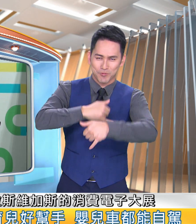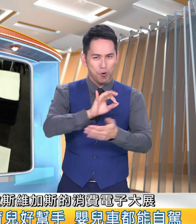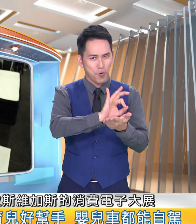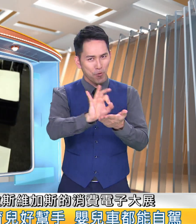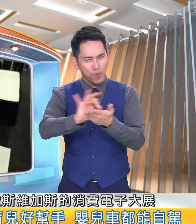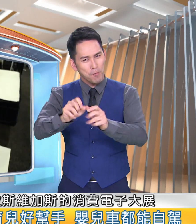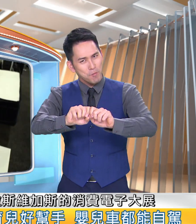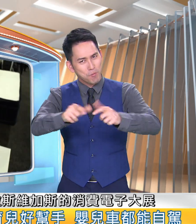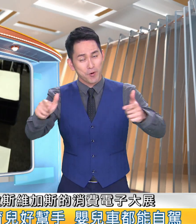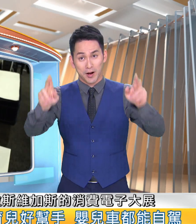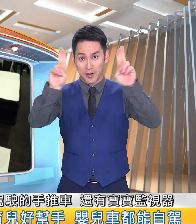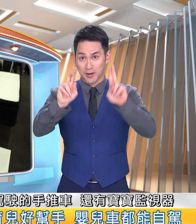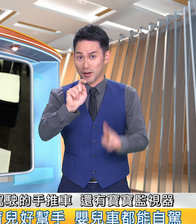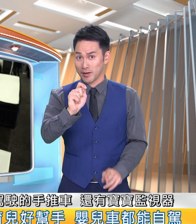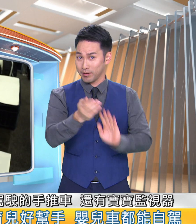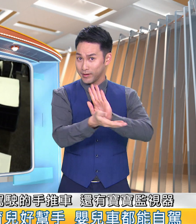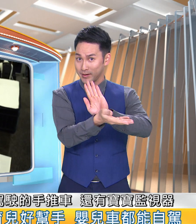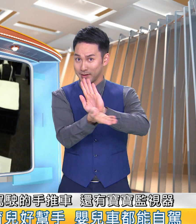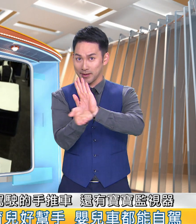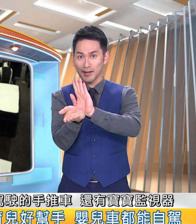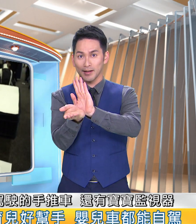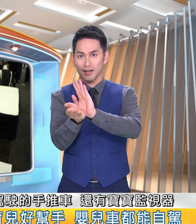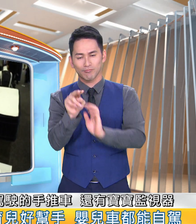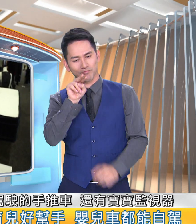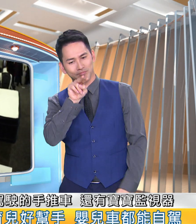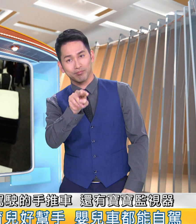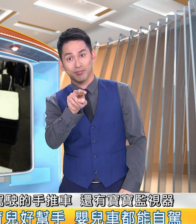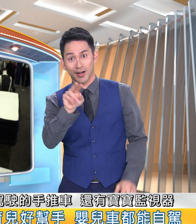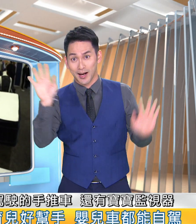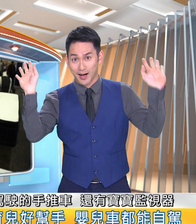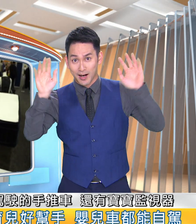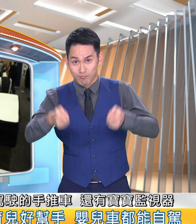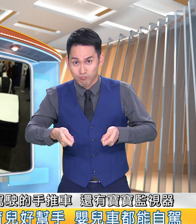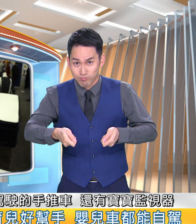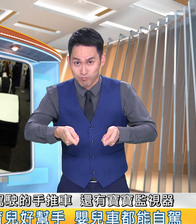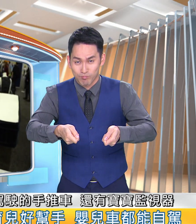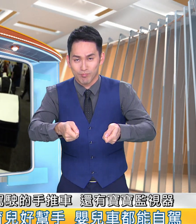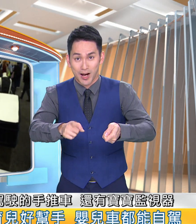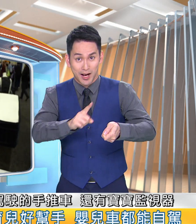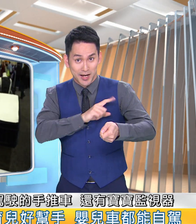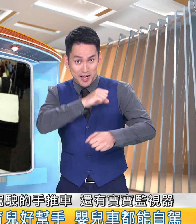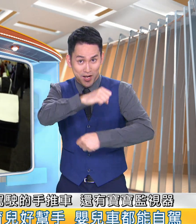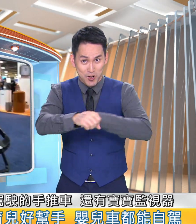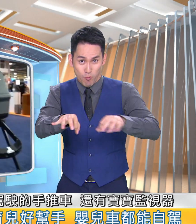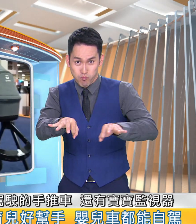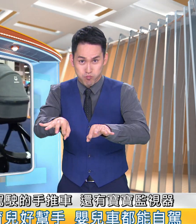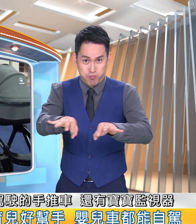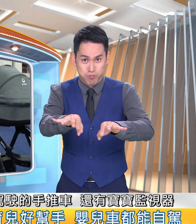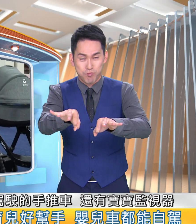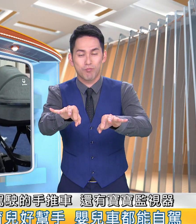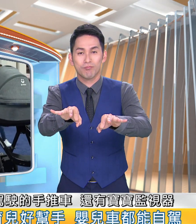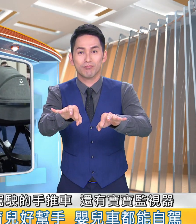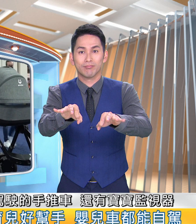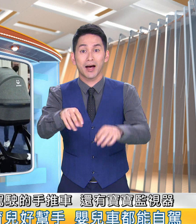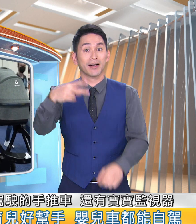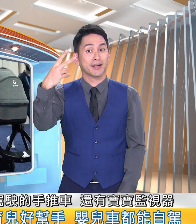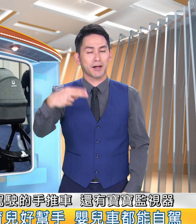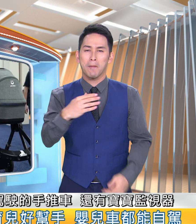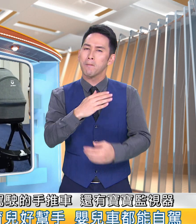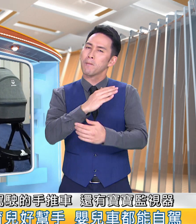电子大展，就出现了能够自动驾驶的手推车，还有宝宝监视